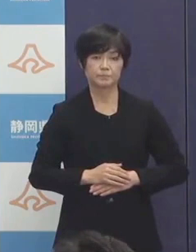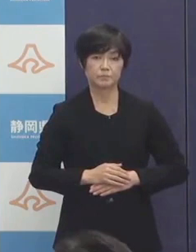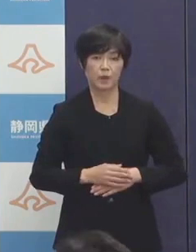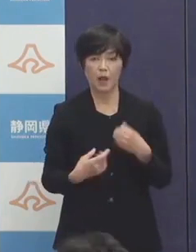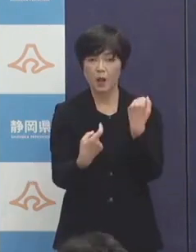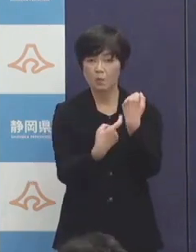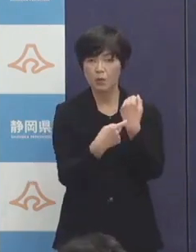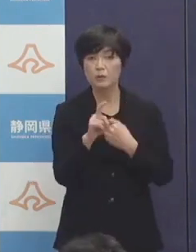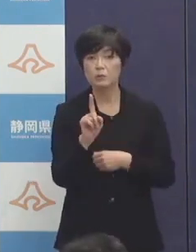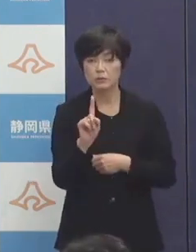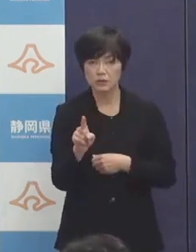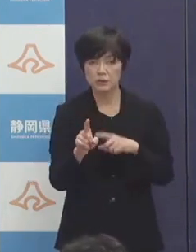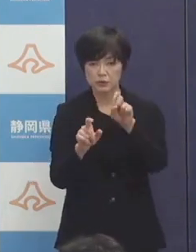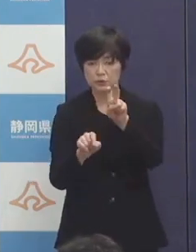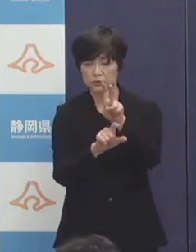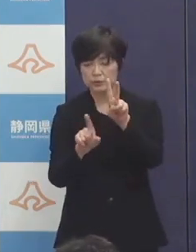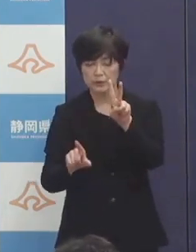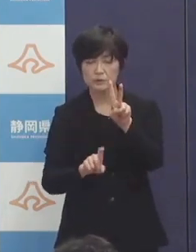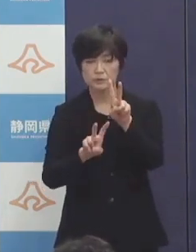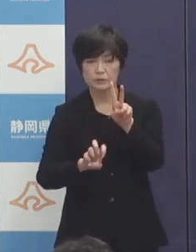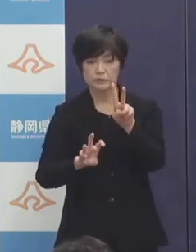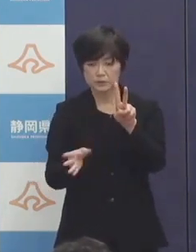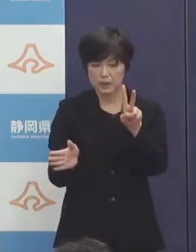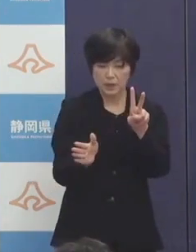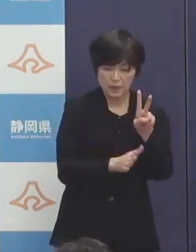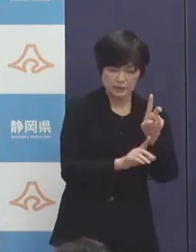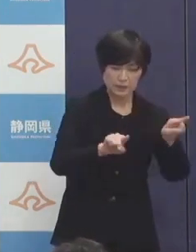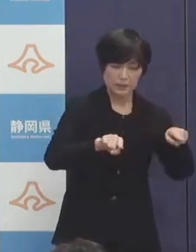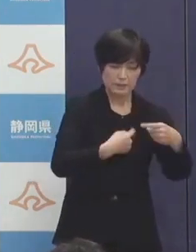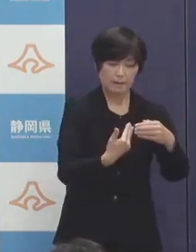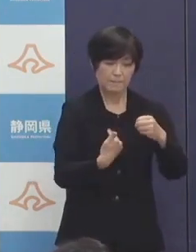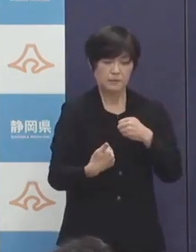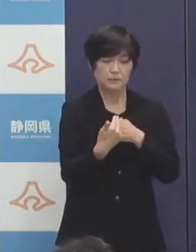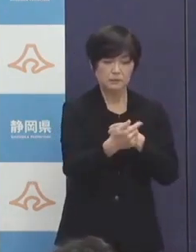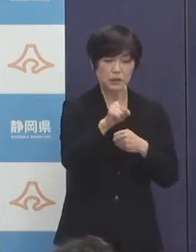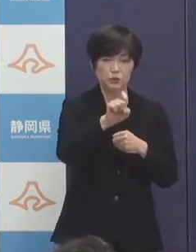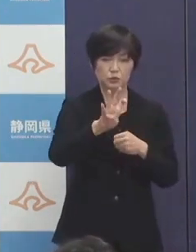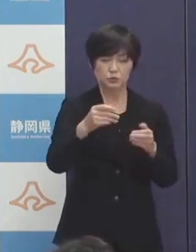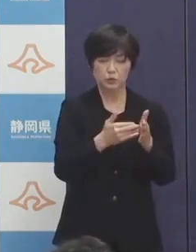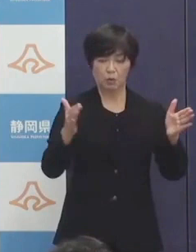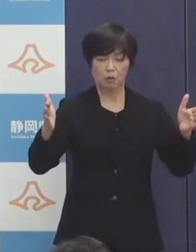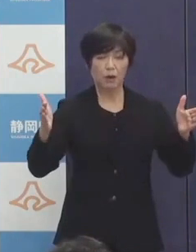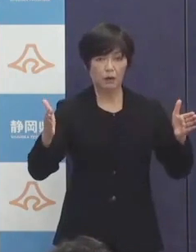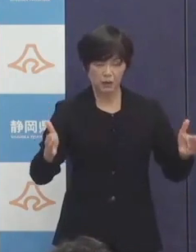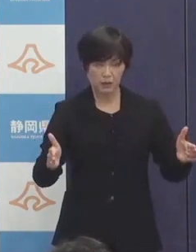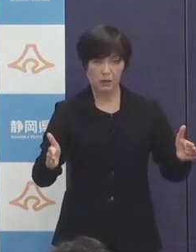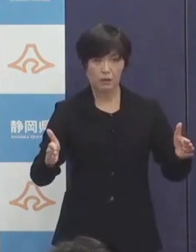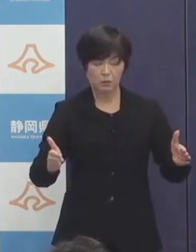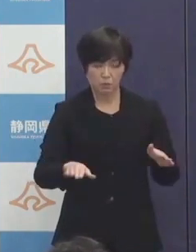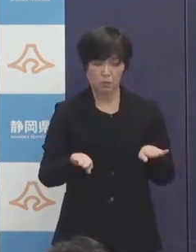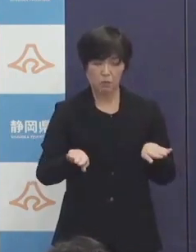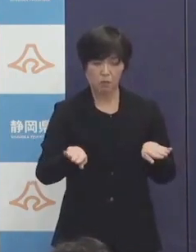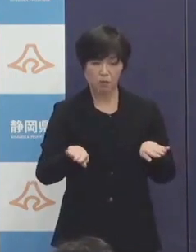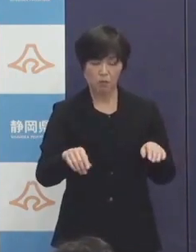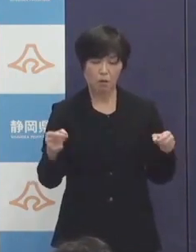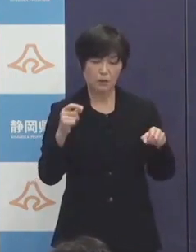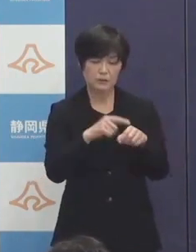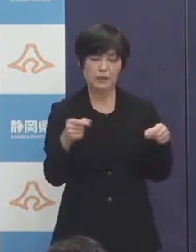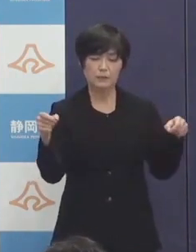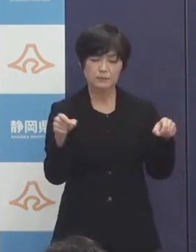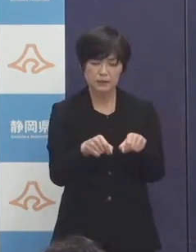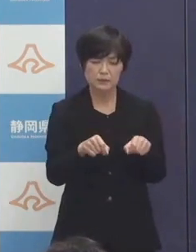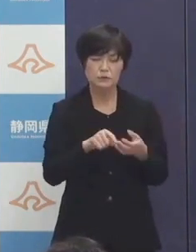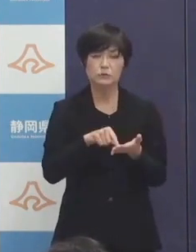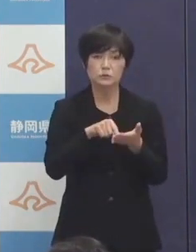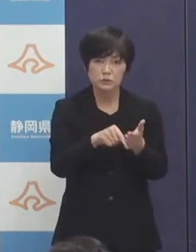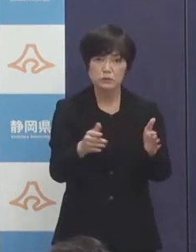ポイントはですね、12月23日から年末年始を含む14日間を要請期間といたしました。酒